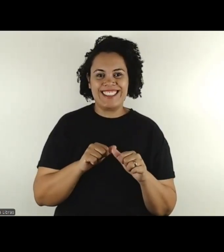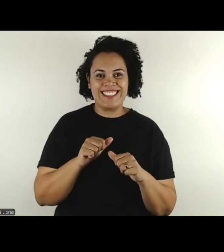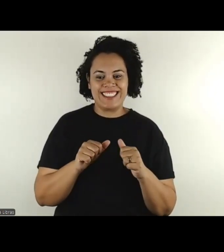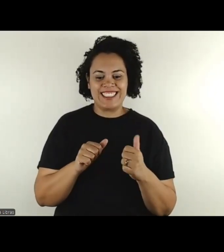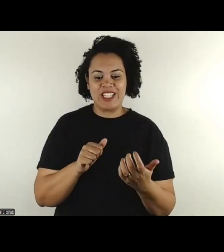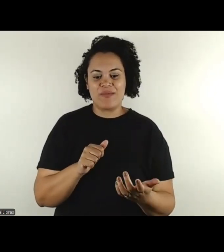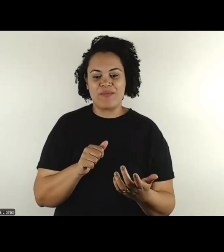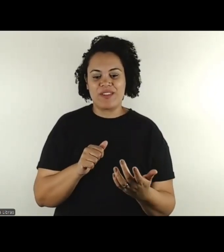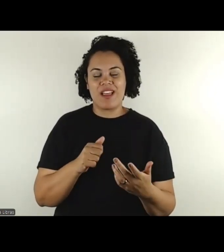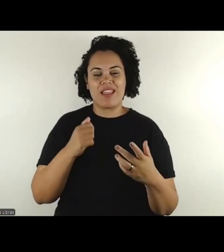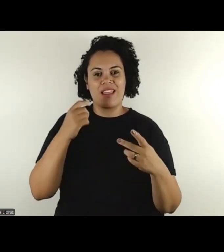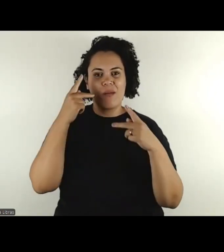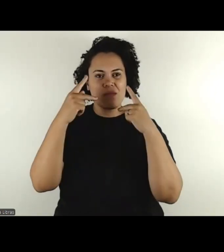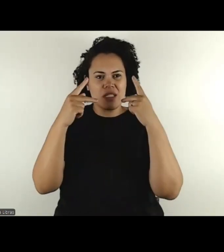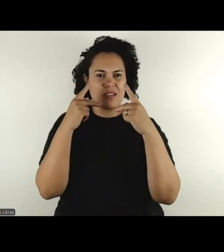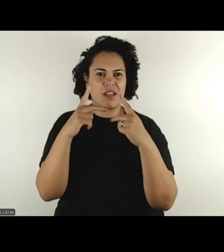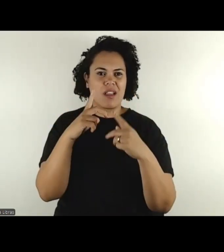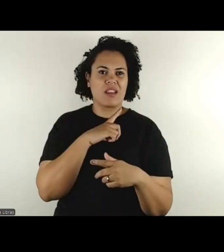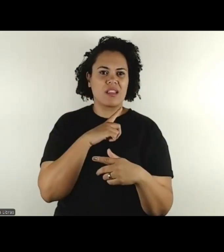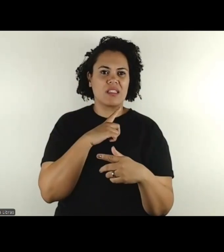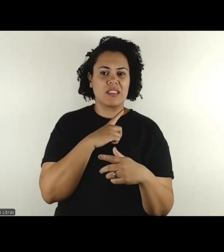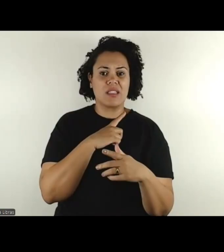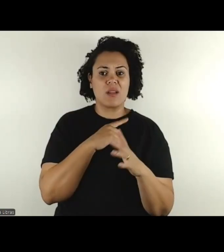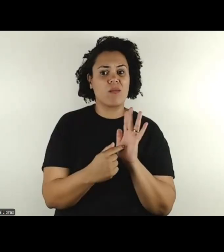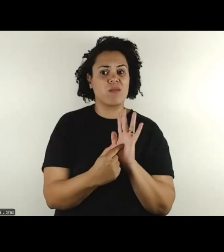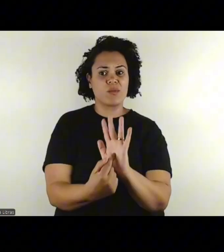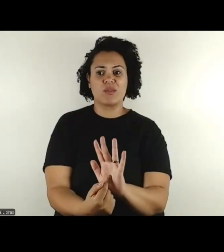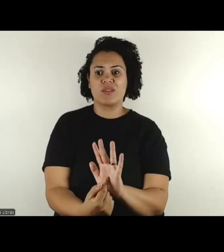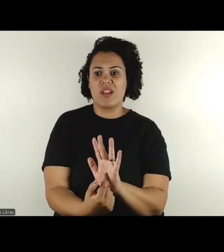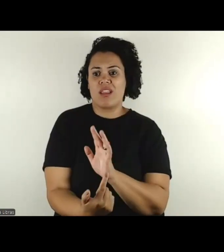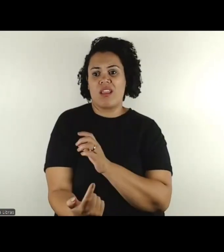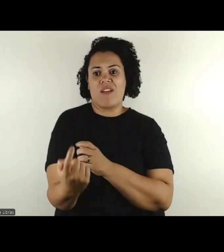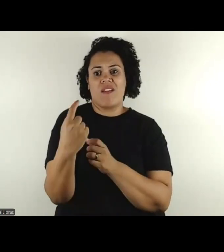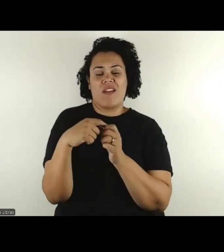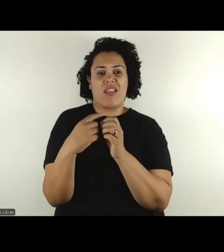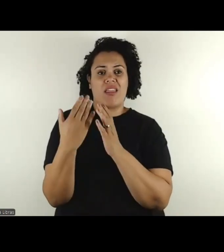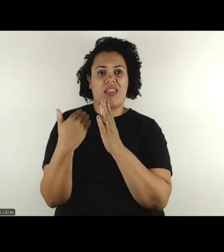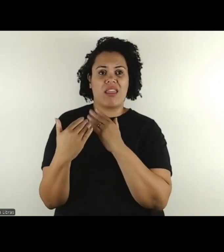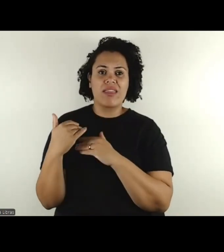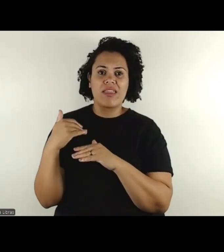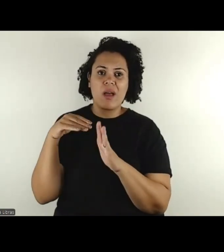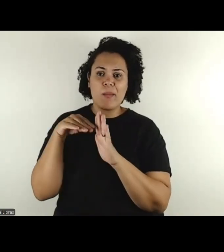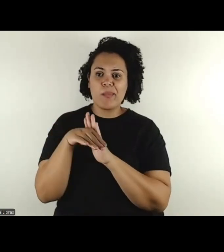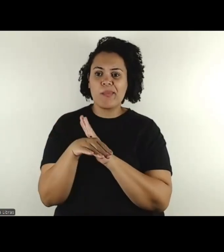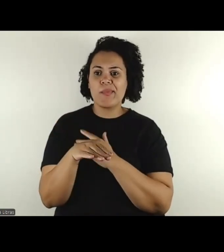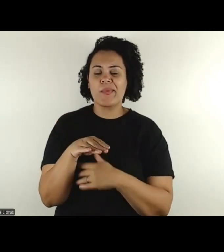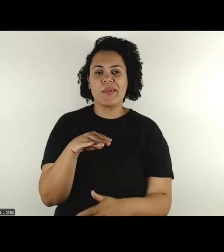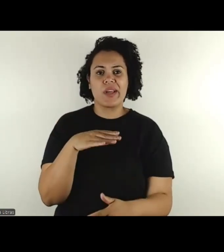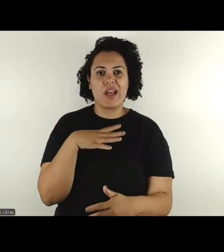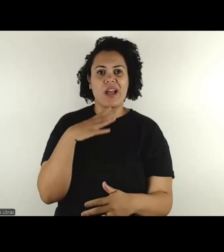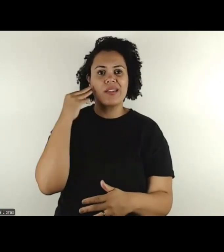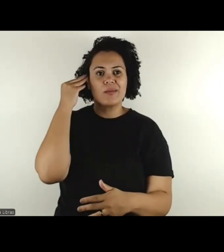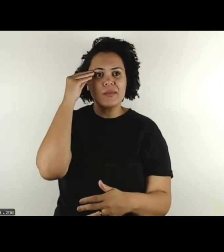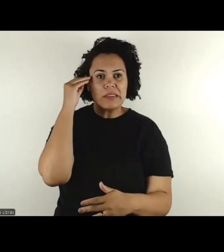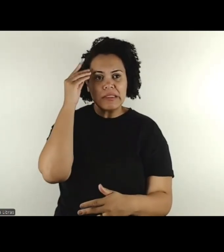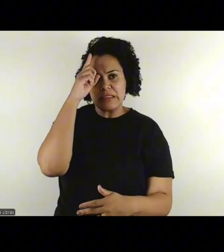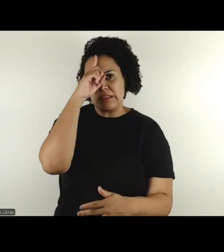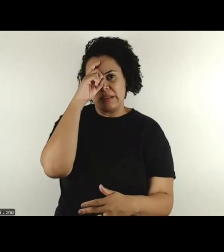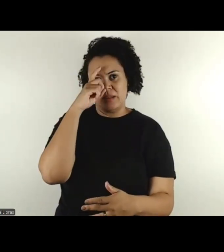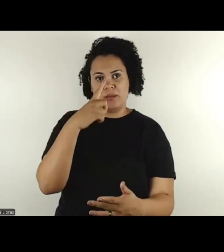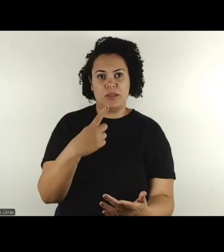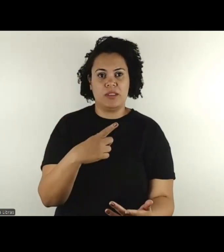potencial indicativo do retrocesso conservador, neoconservador e manicomial, né? Uma vez que